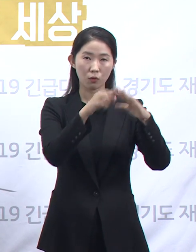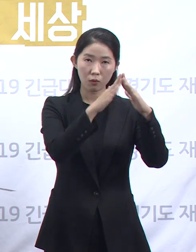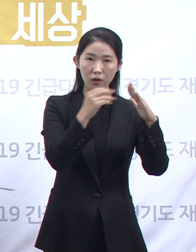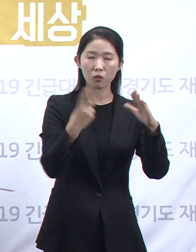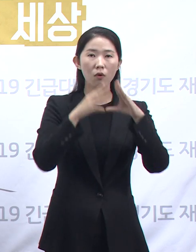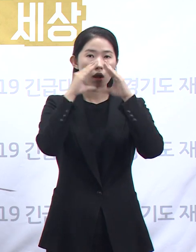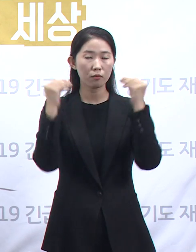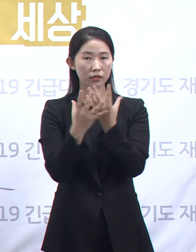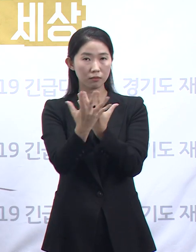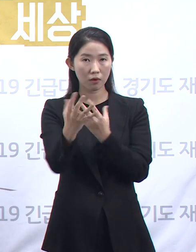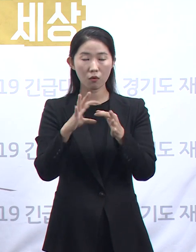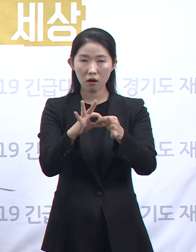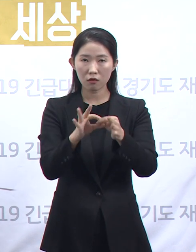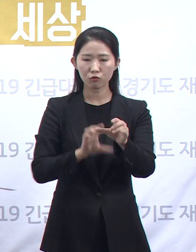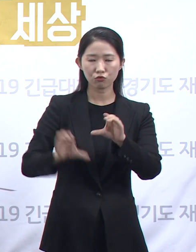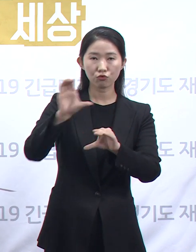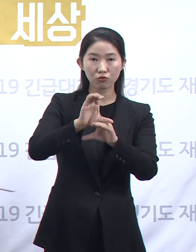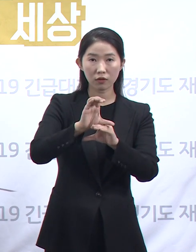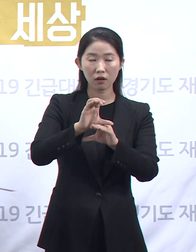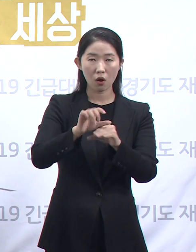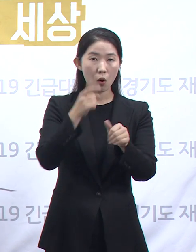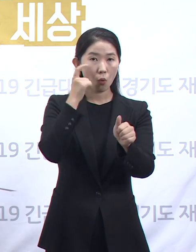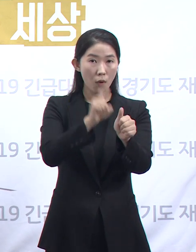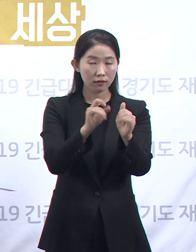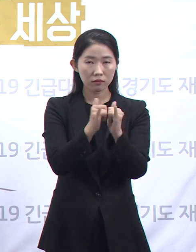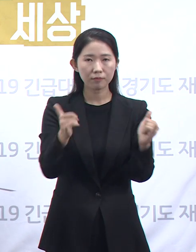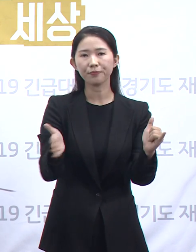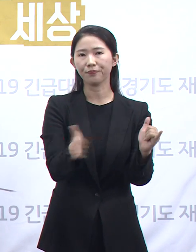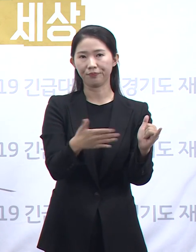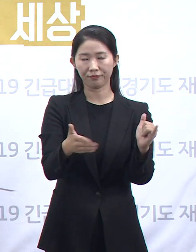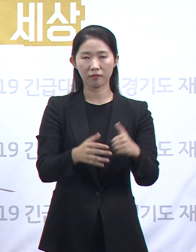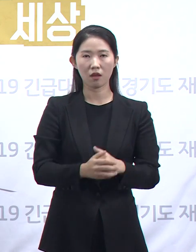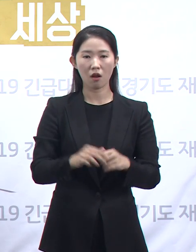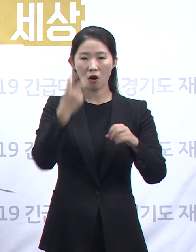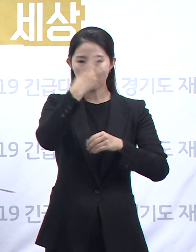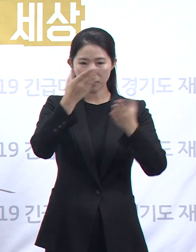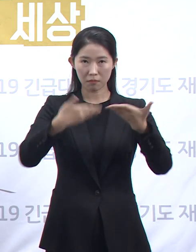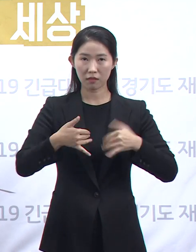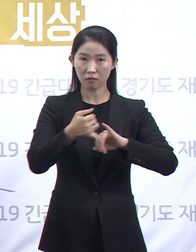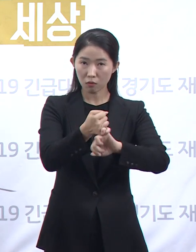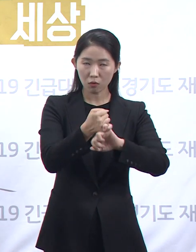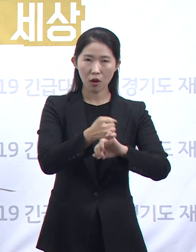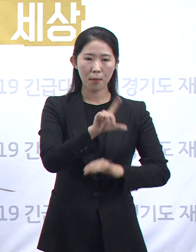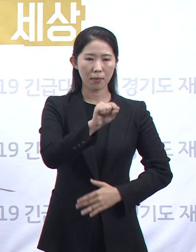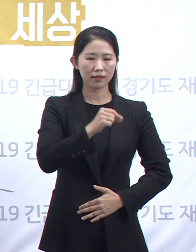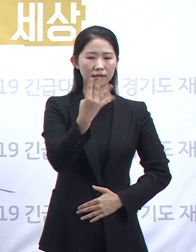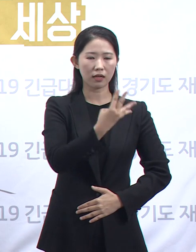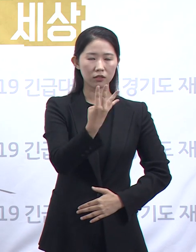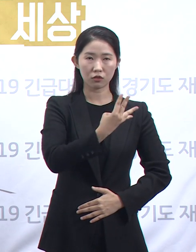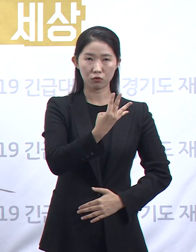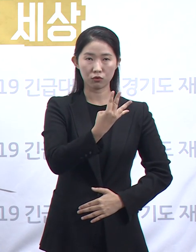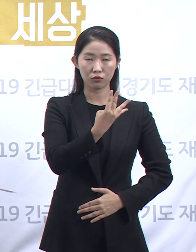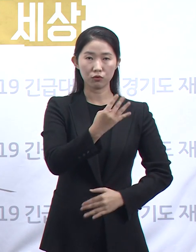집회 관련 추가 확진자는 없습니다. 광화문 집회 관련해서는 검사 대상 13,429명 중